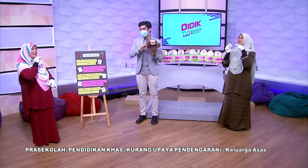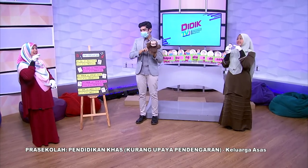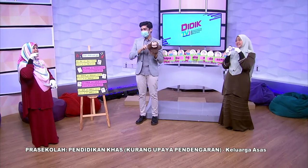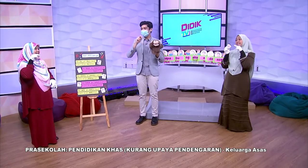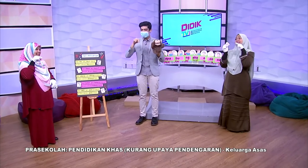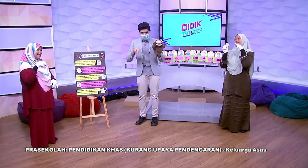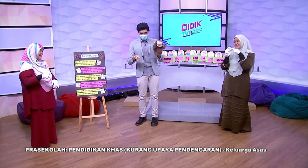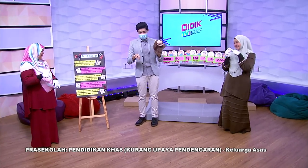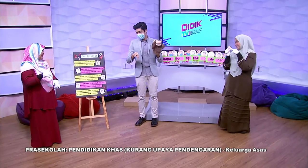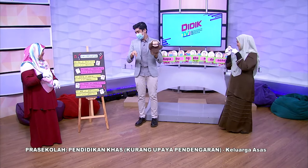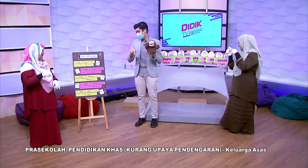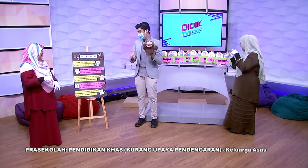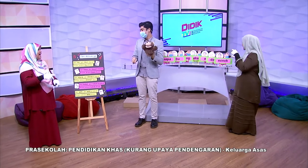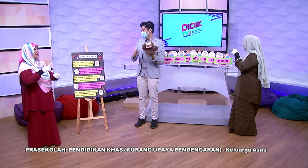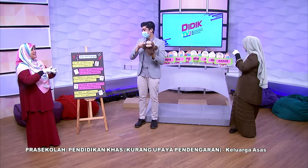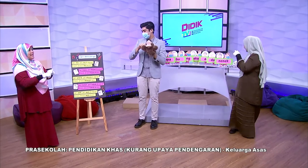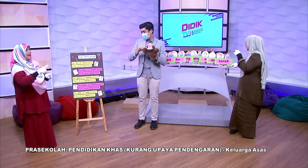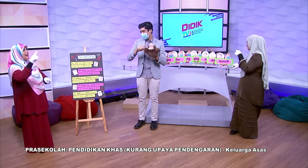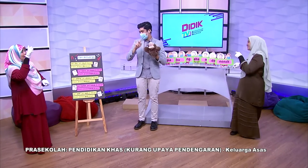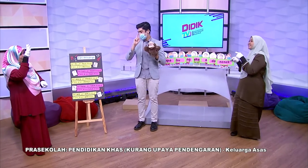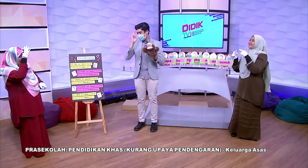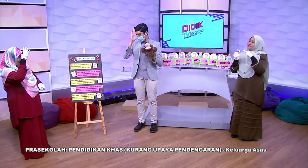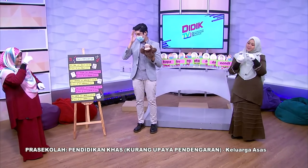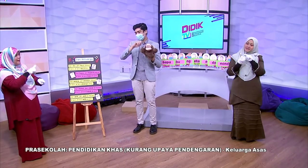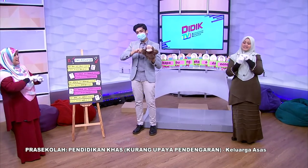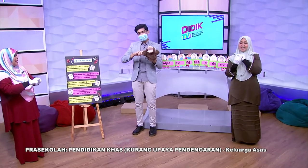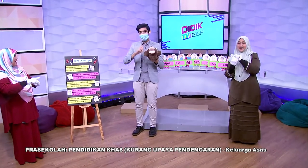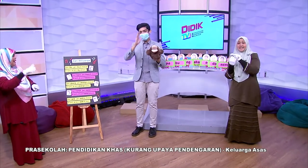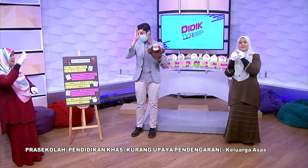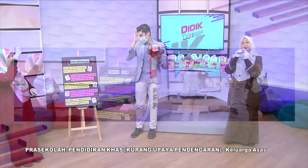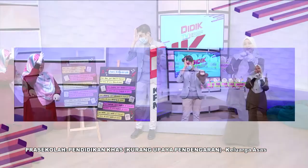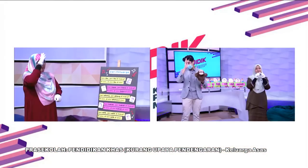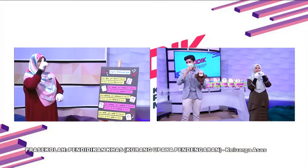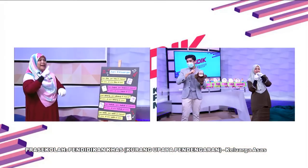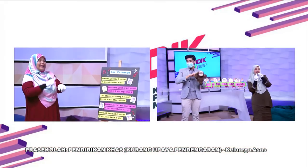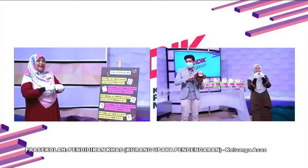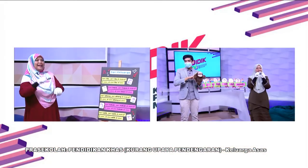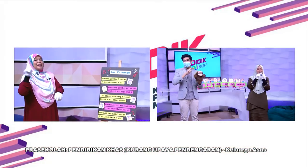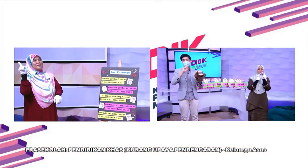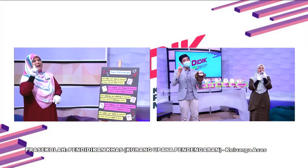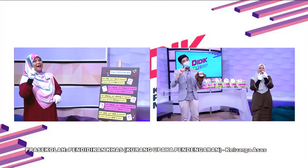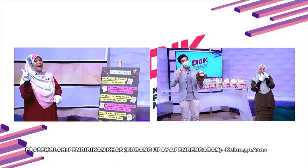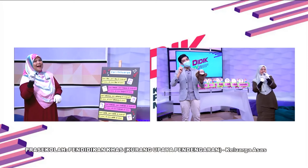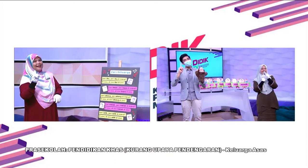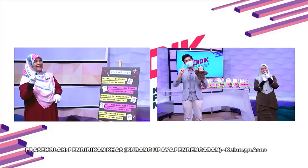disini jadi Bapa jadi Babe dimana